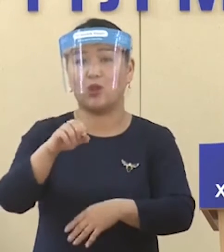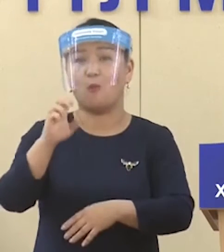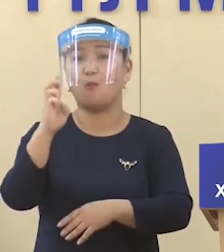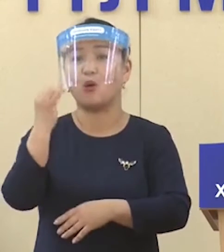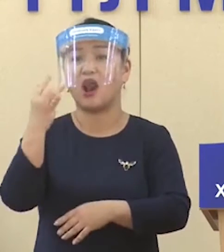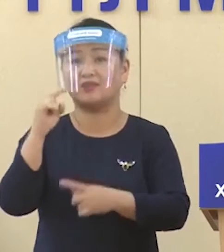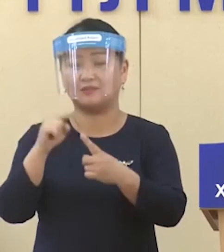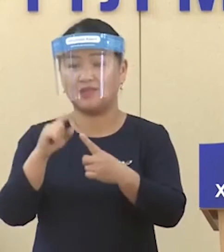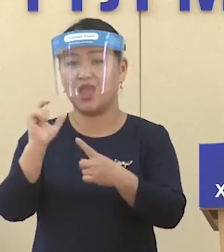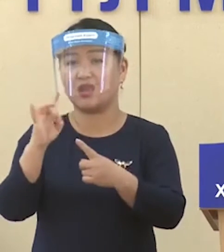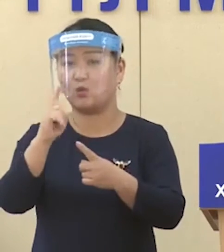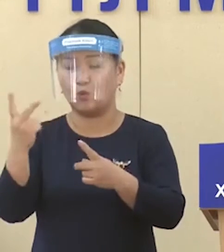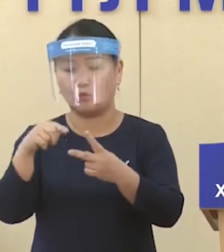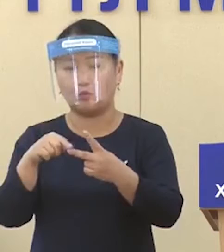Чит